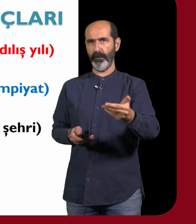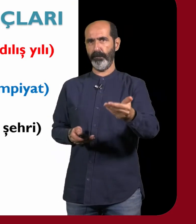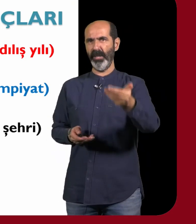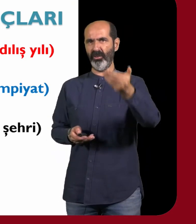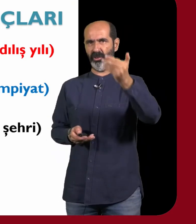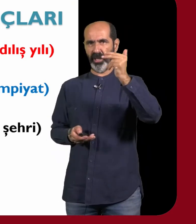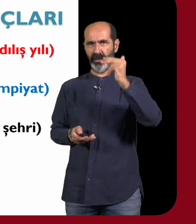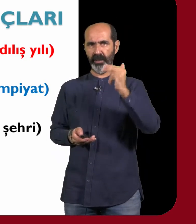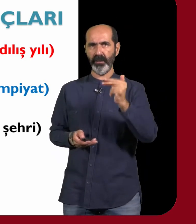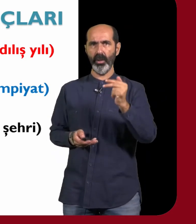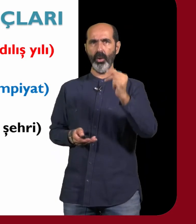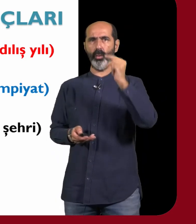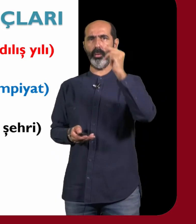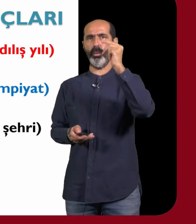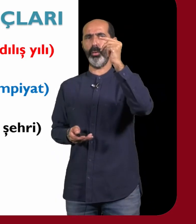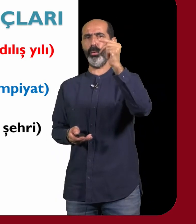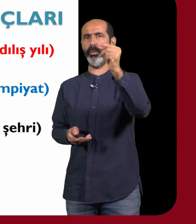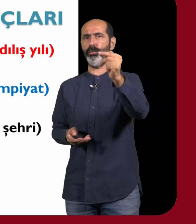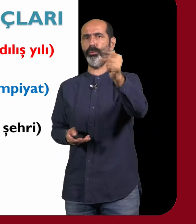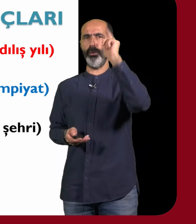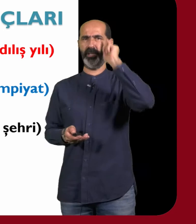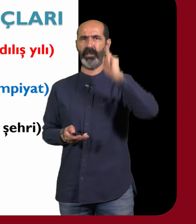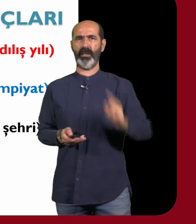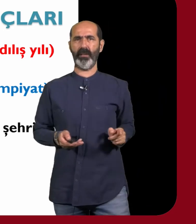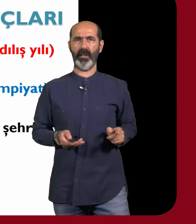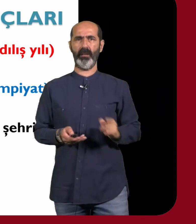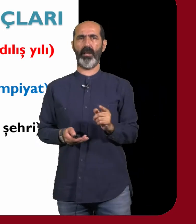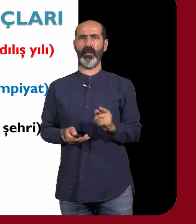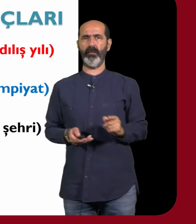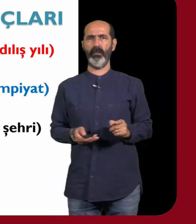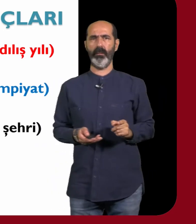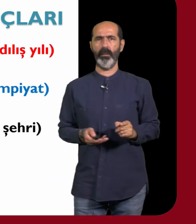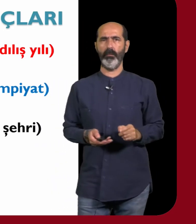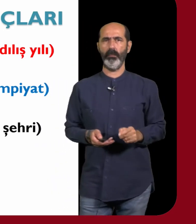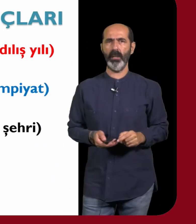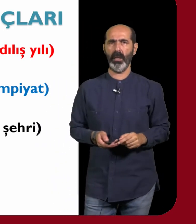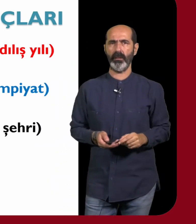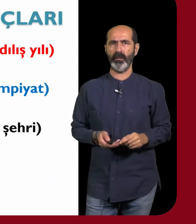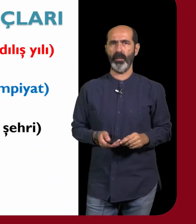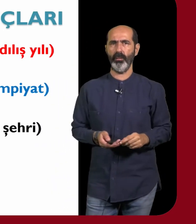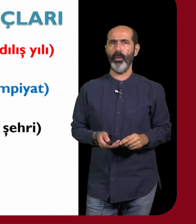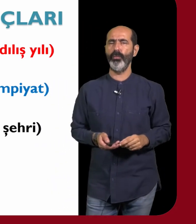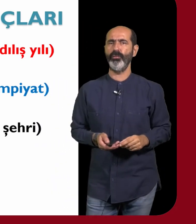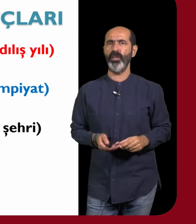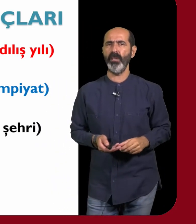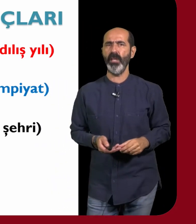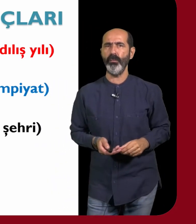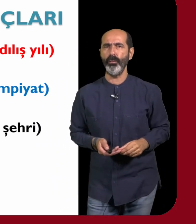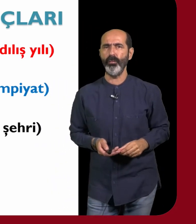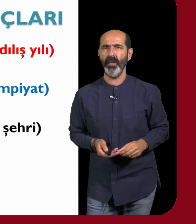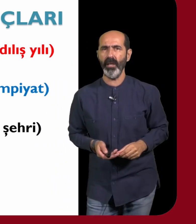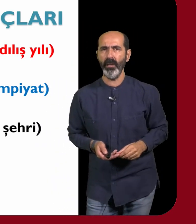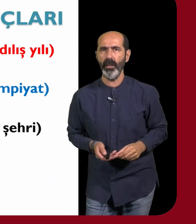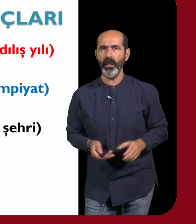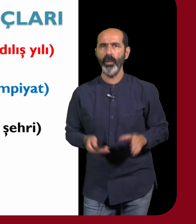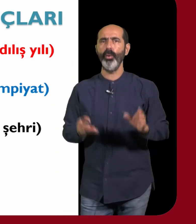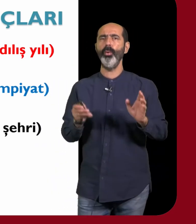oluşturulan bir şehrin kuruluşunu dikkate alırlar milattan önce